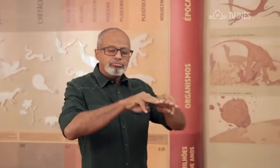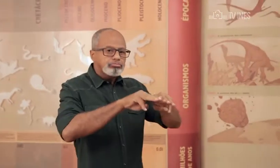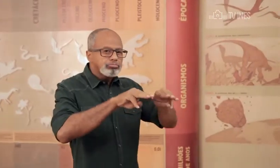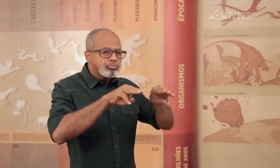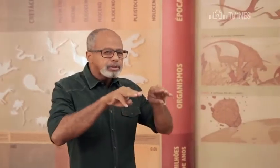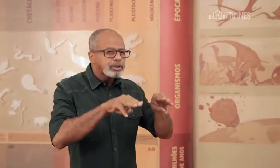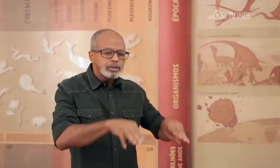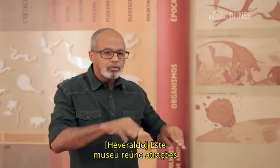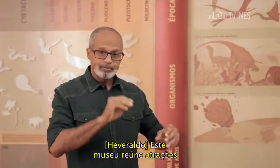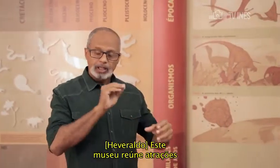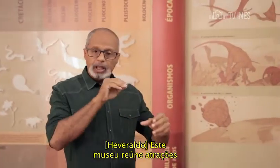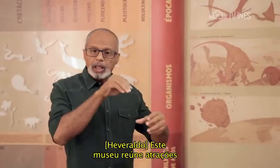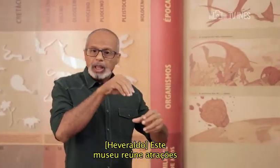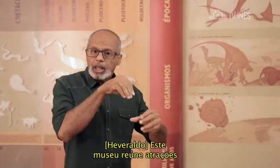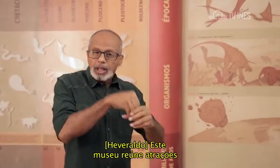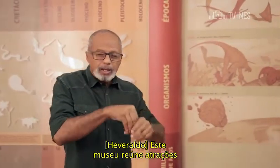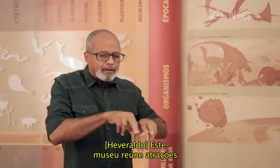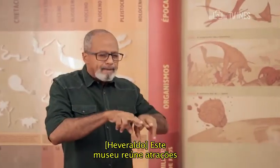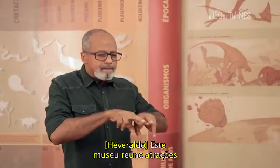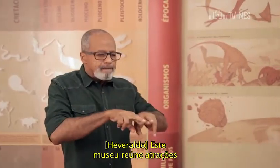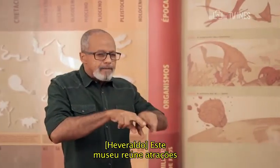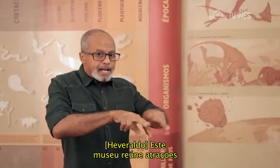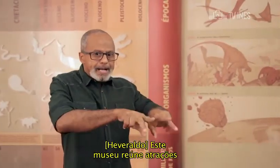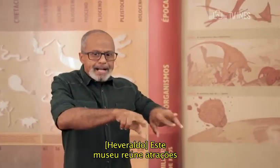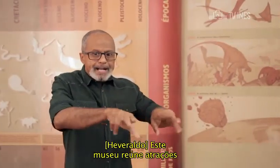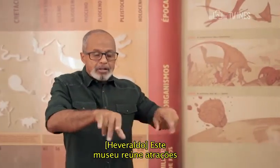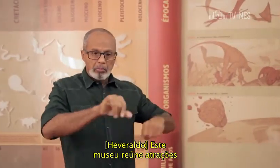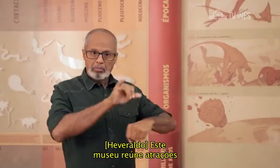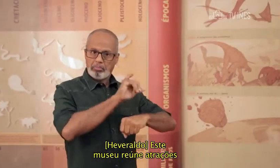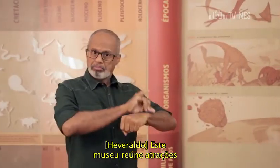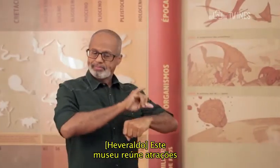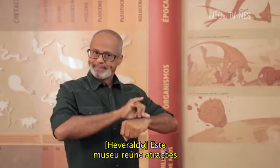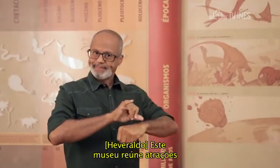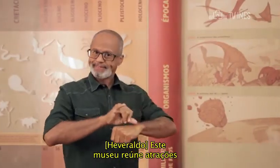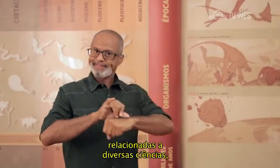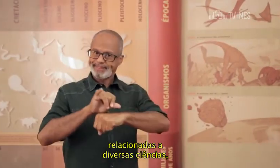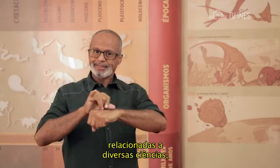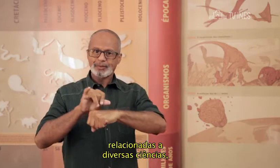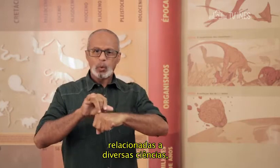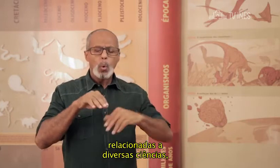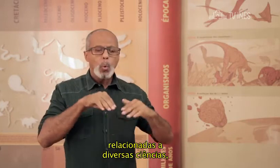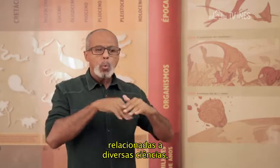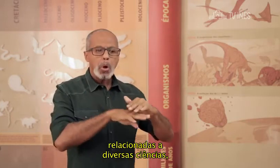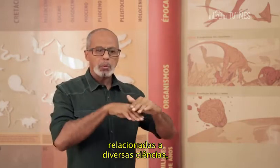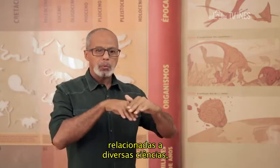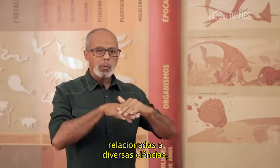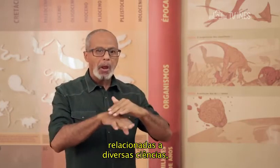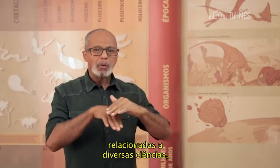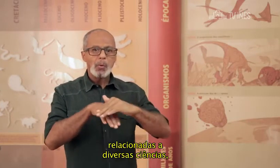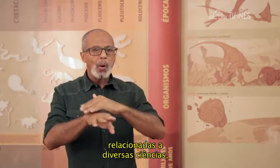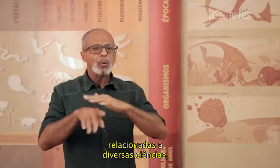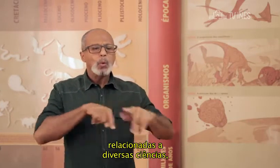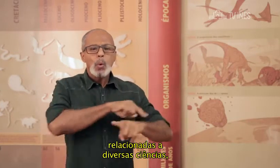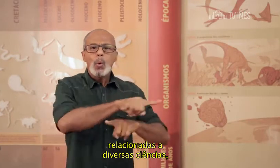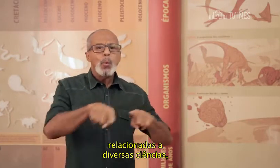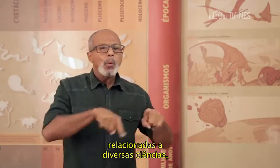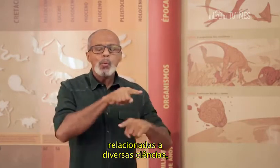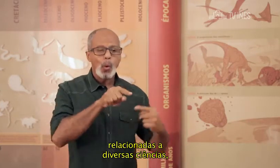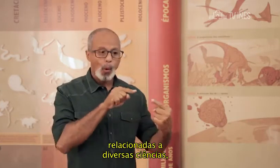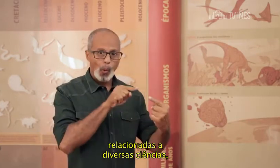Este museu reúne atrações relacionadas a diversas ciências.